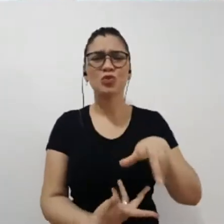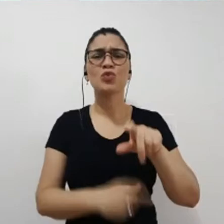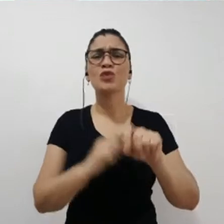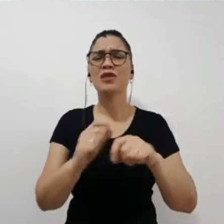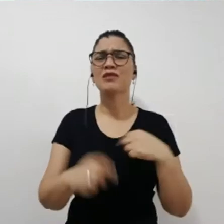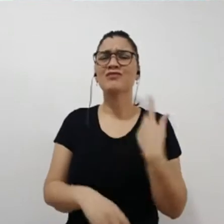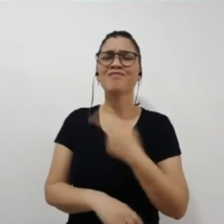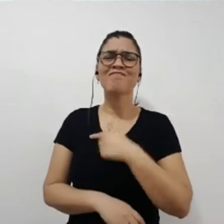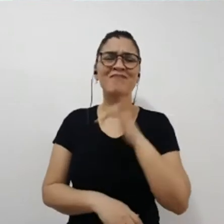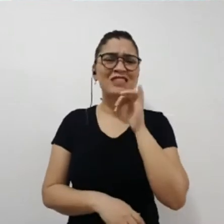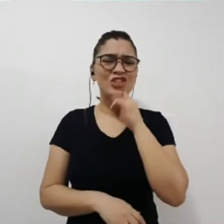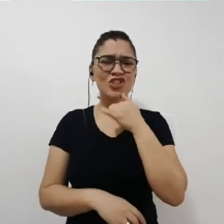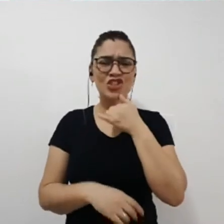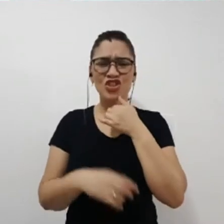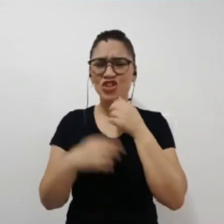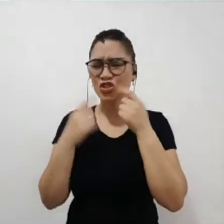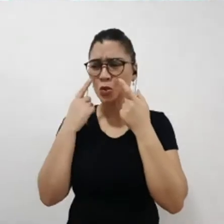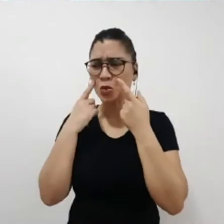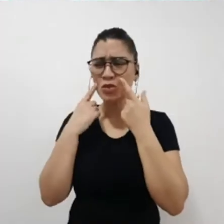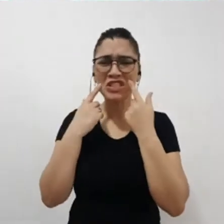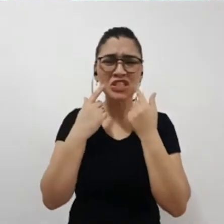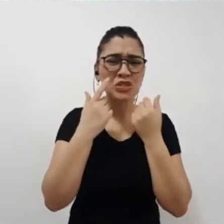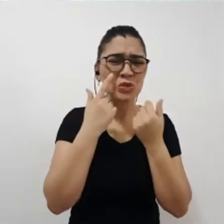Produz tristeza.